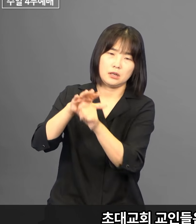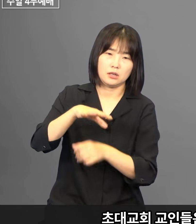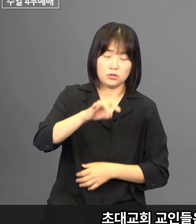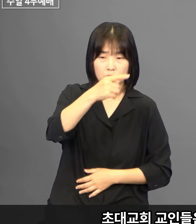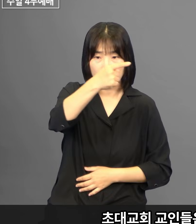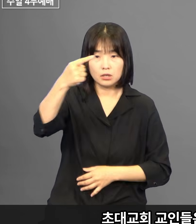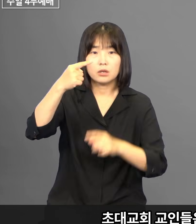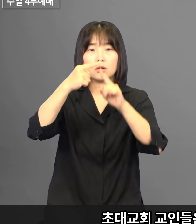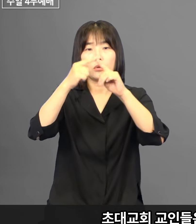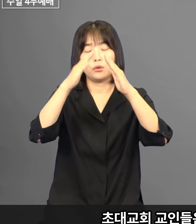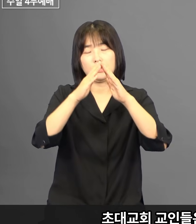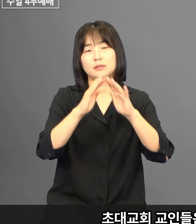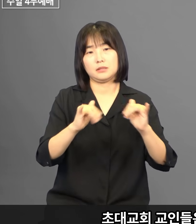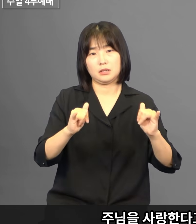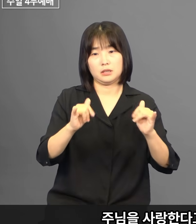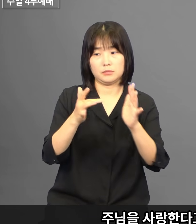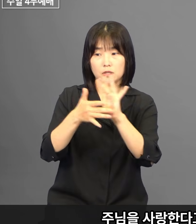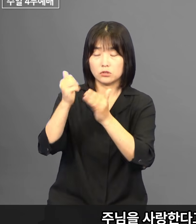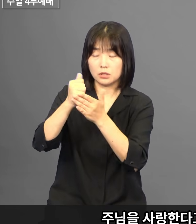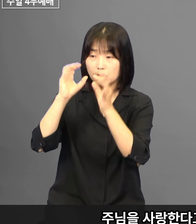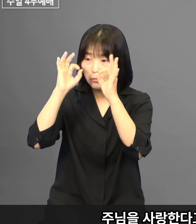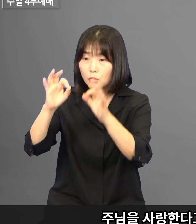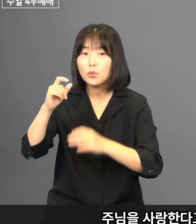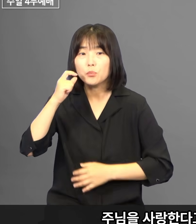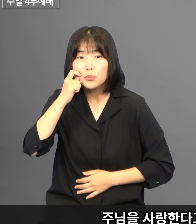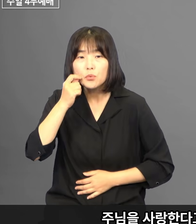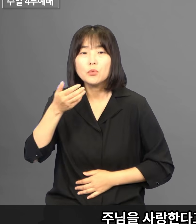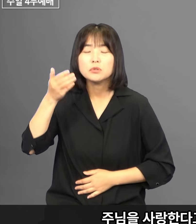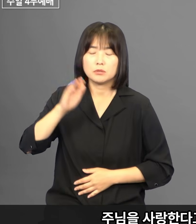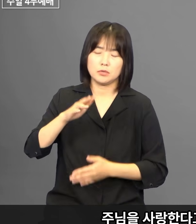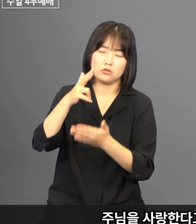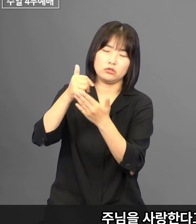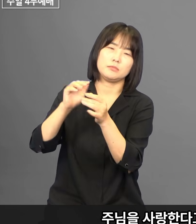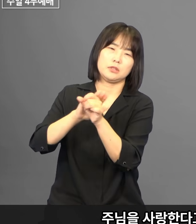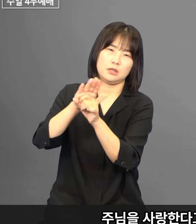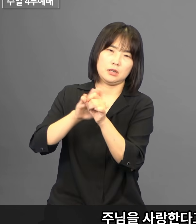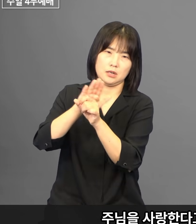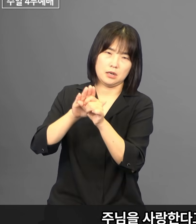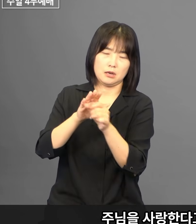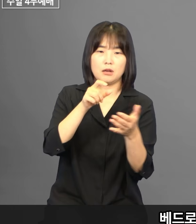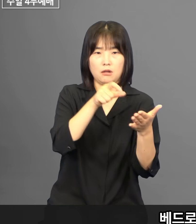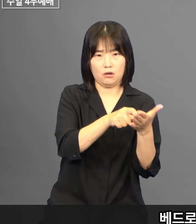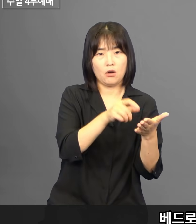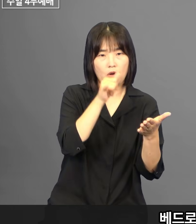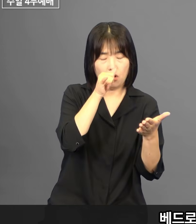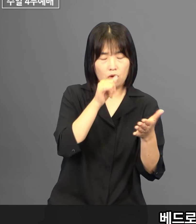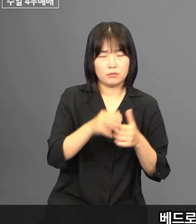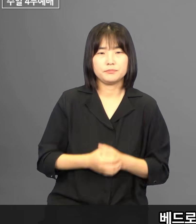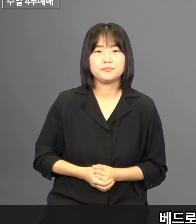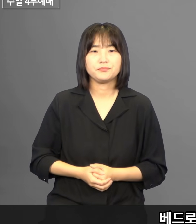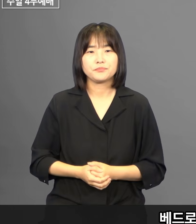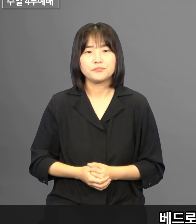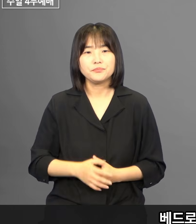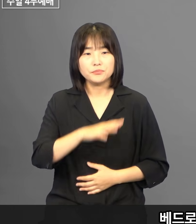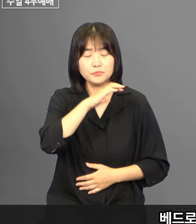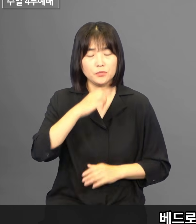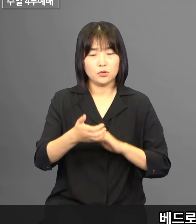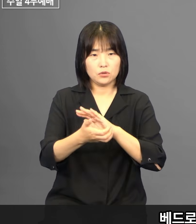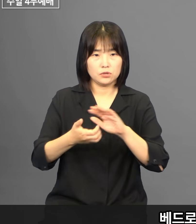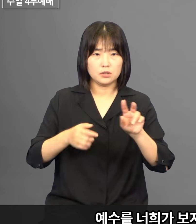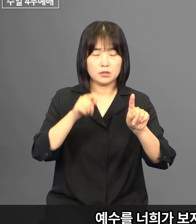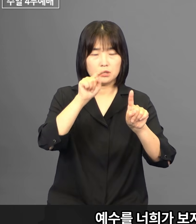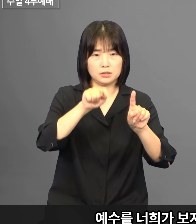교인들은 예수님을 보지 못하지만 주님을 사랑한다고 성경은 말하고 있습니다. 베드로전서 1장